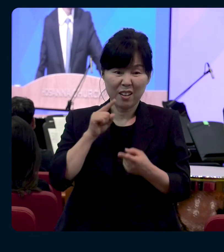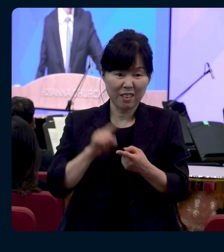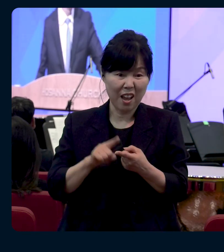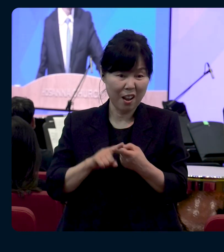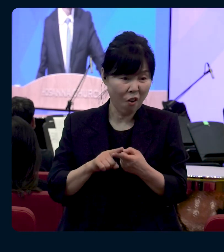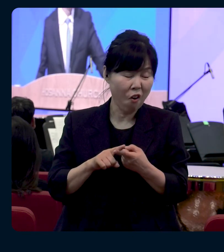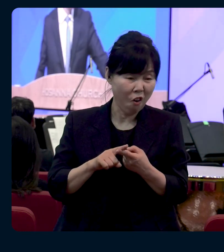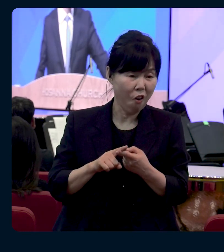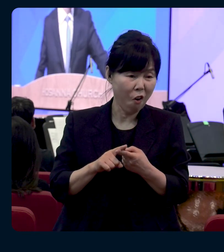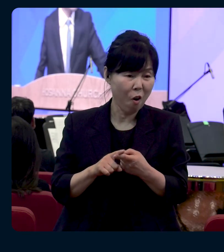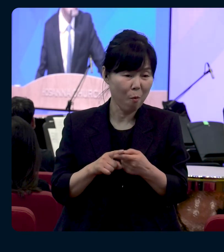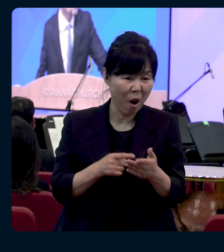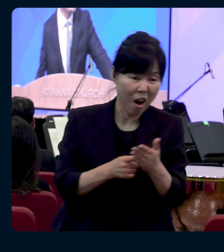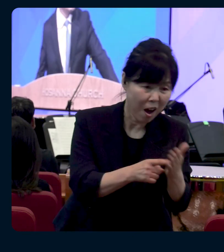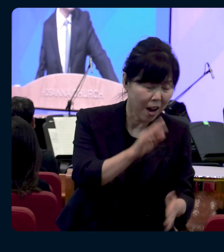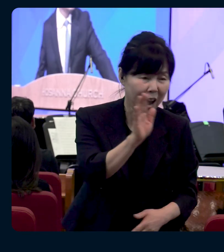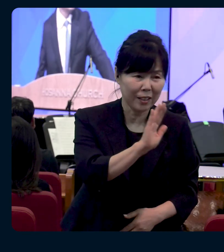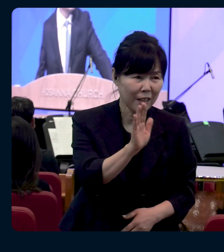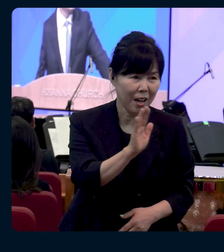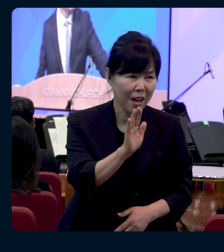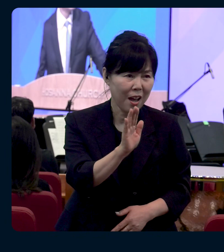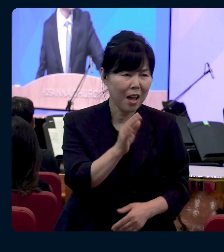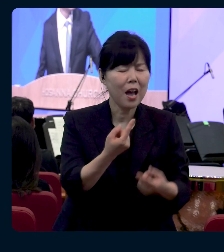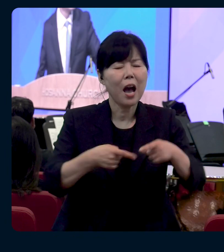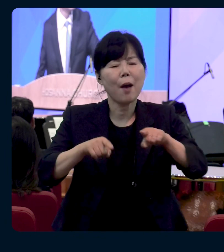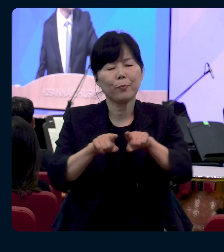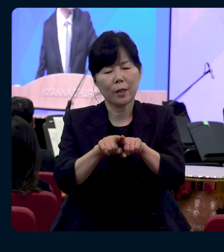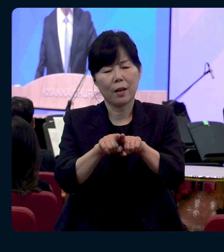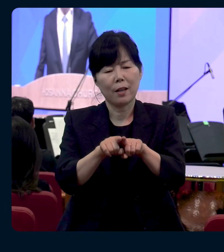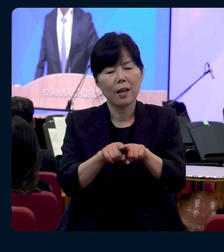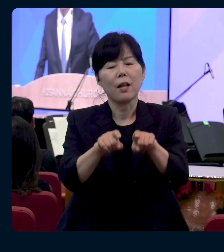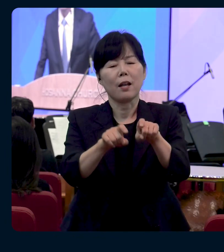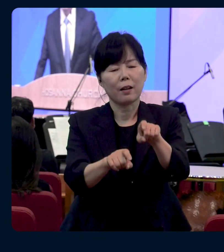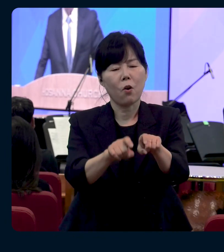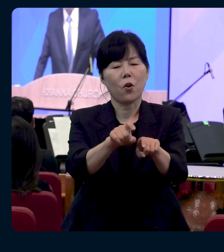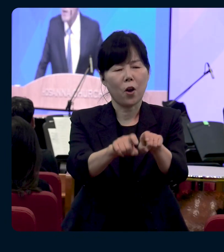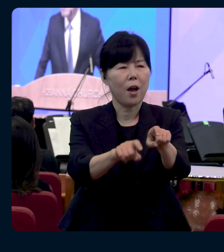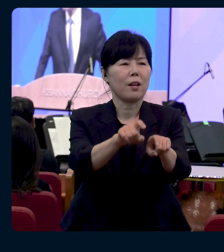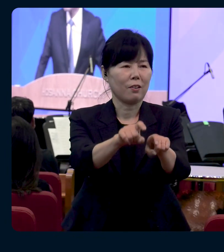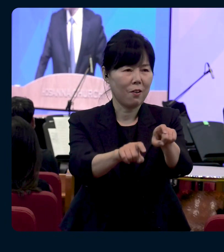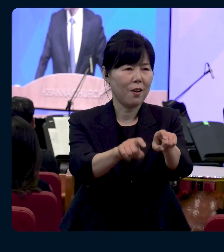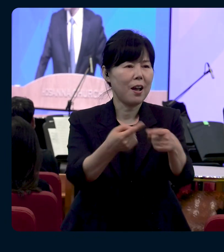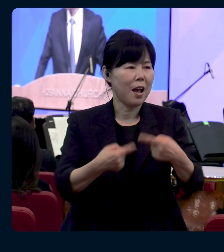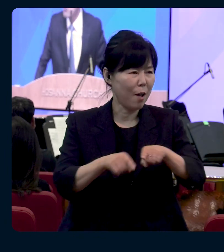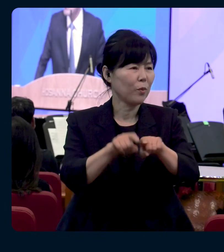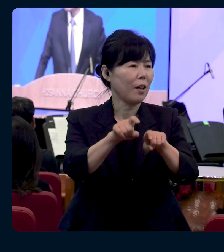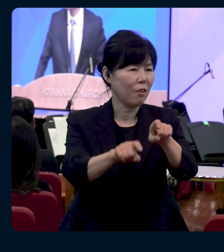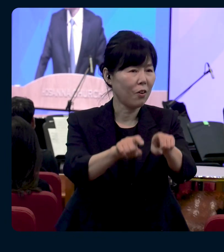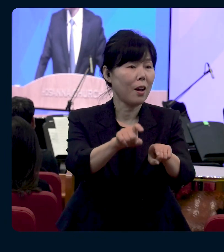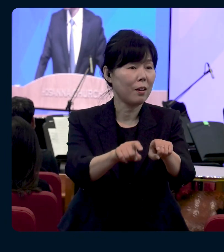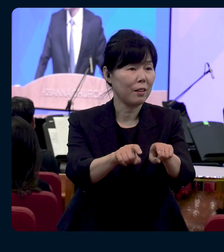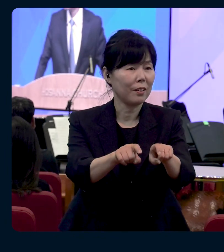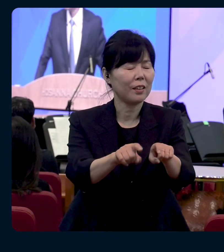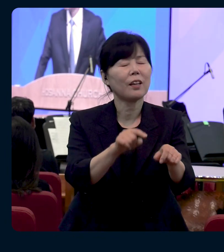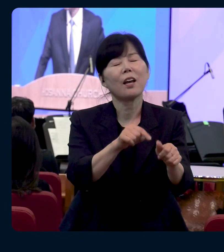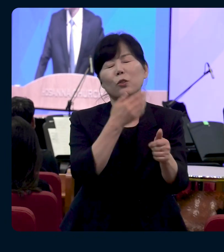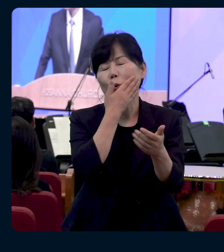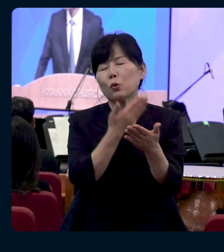사람의 보폭에 맞춰야지. 그게 배려죠. 그게 소중한 사람을 소중하게 여기는